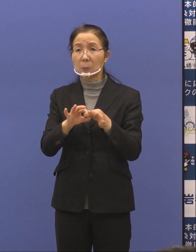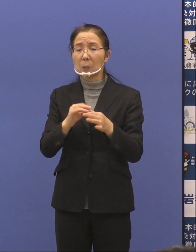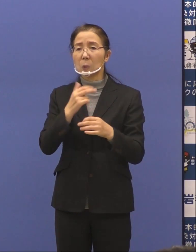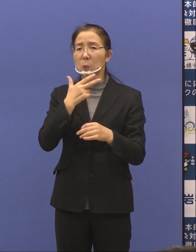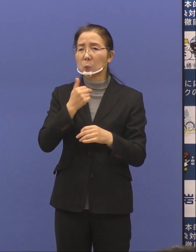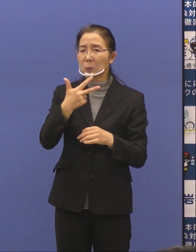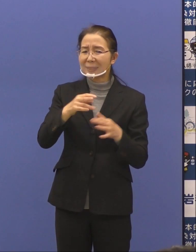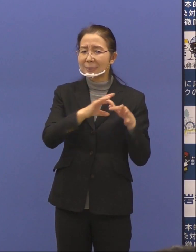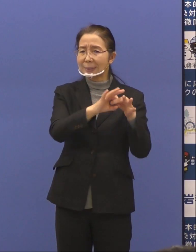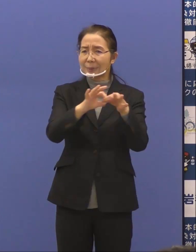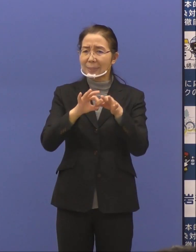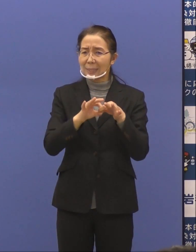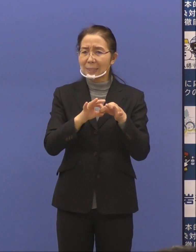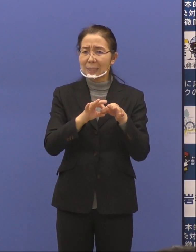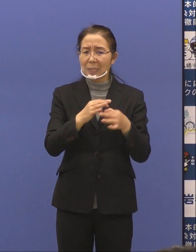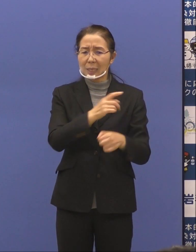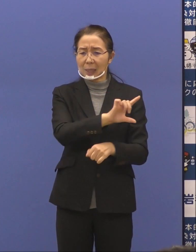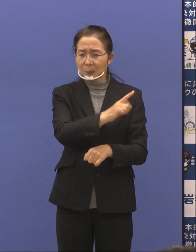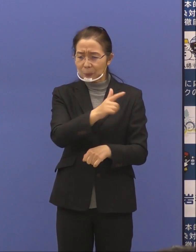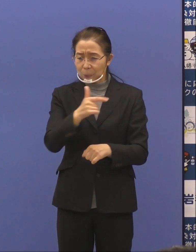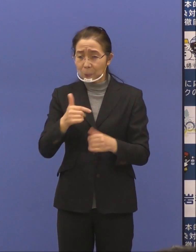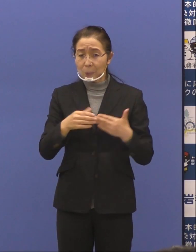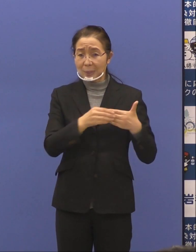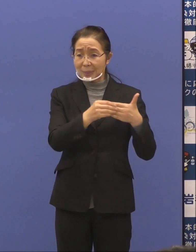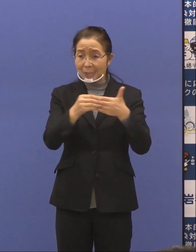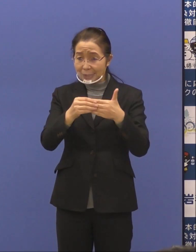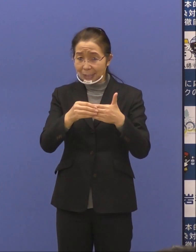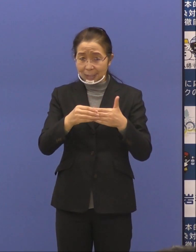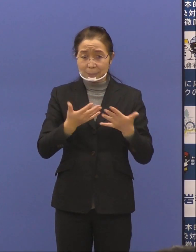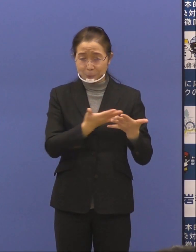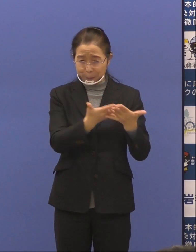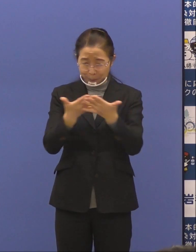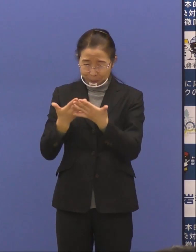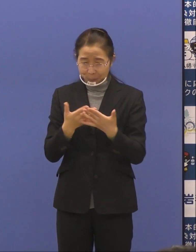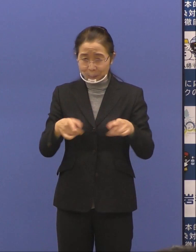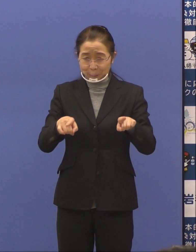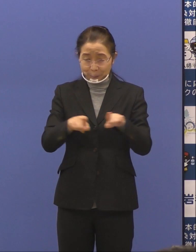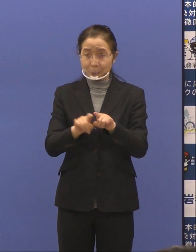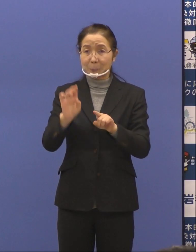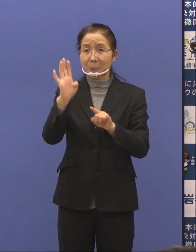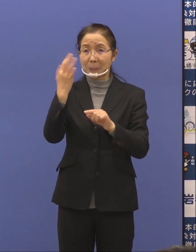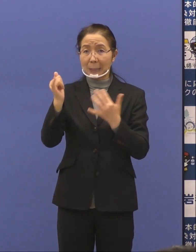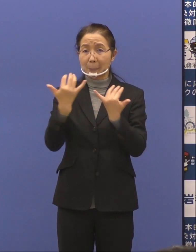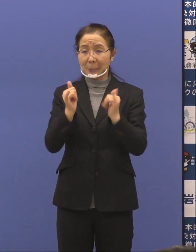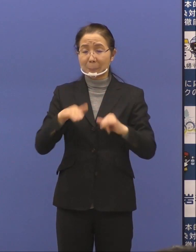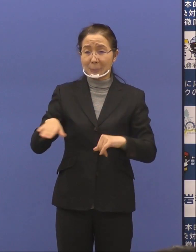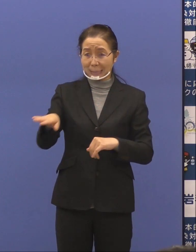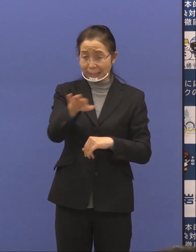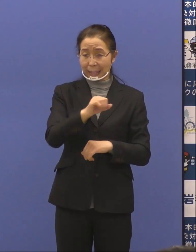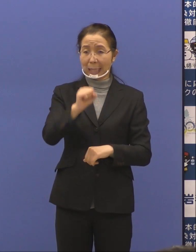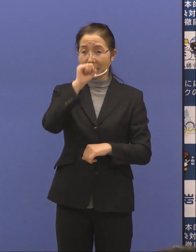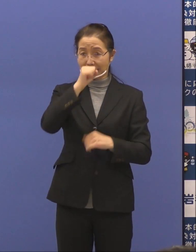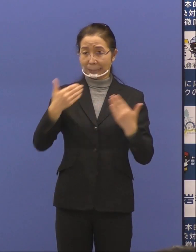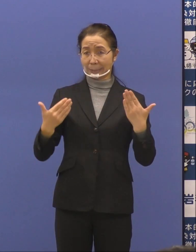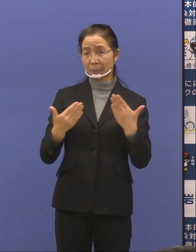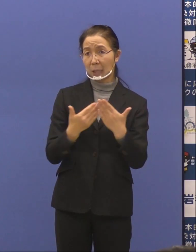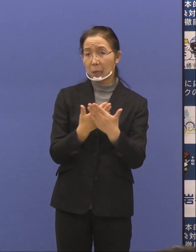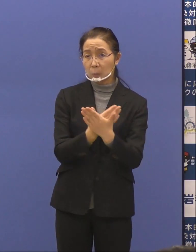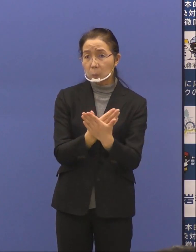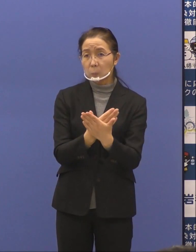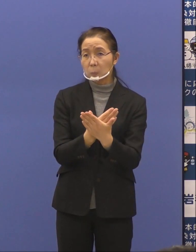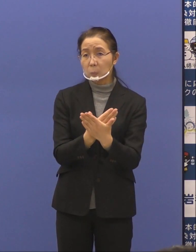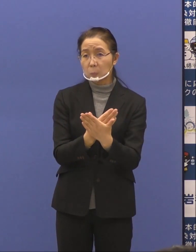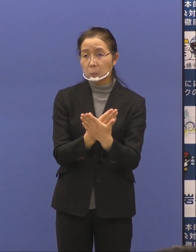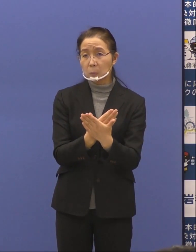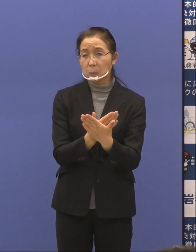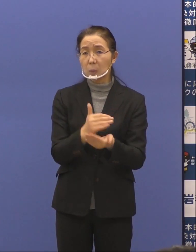祉関係等々とこう連携していくことで、県民全体が良くなっていくっていう